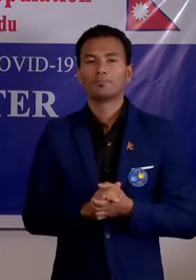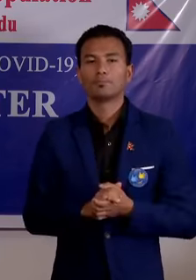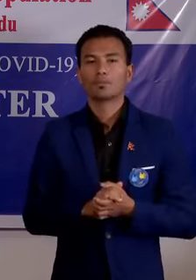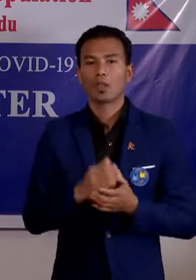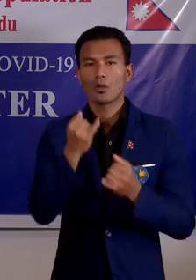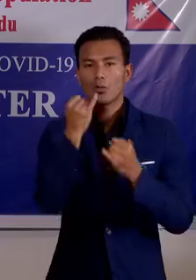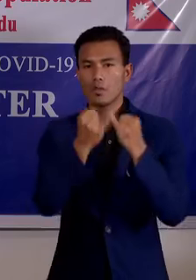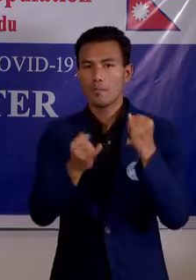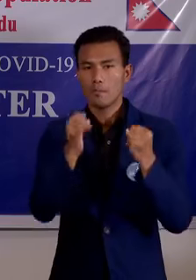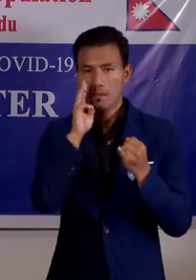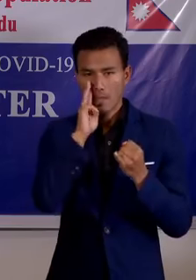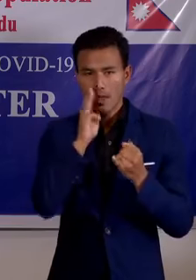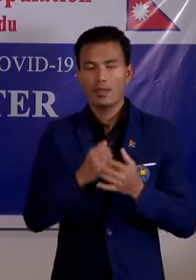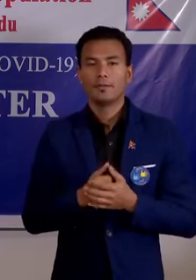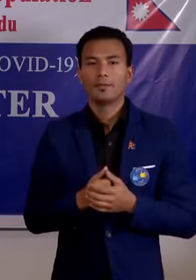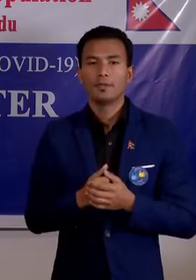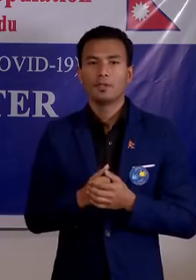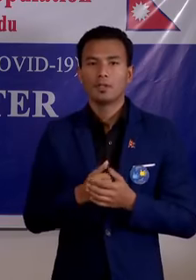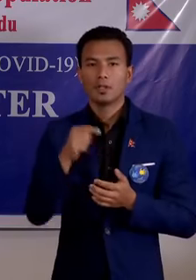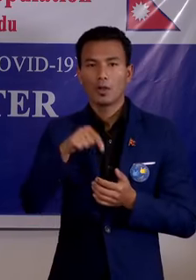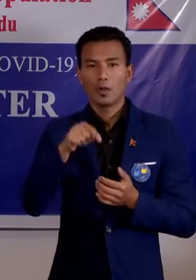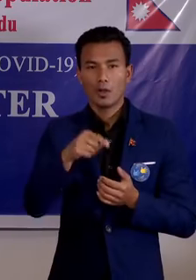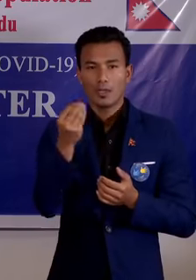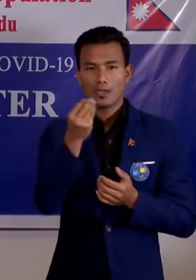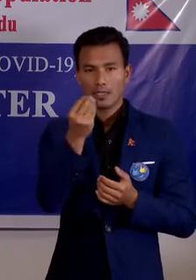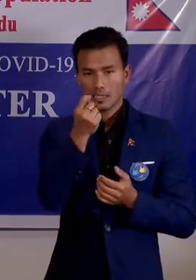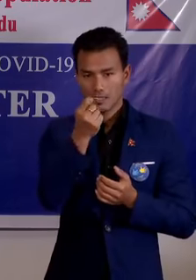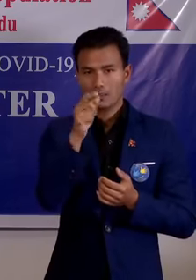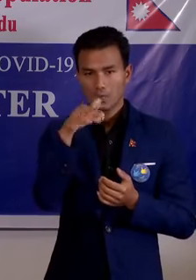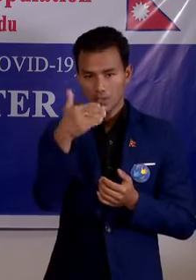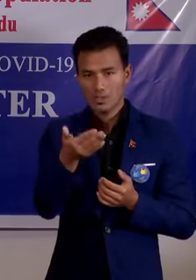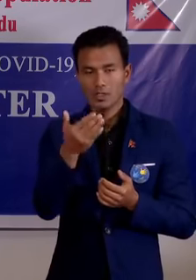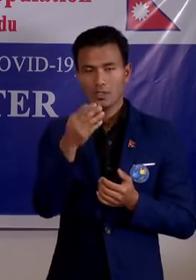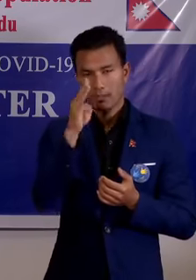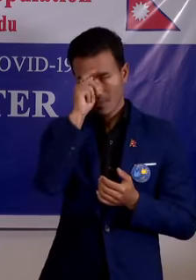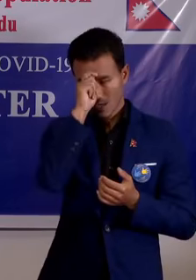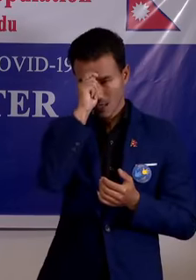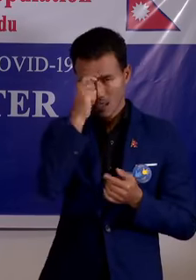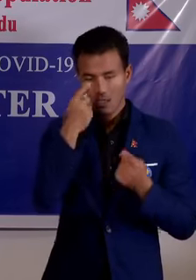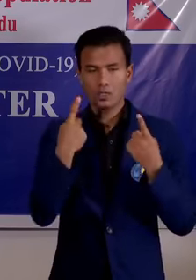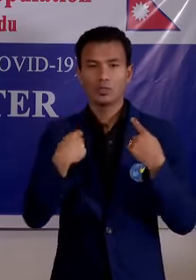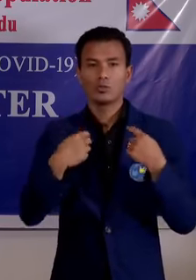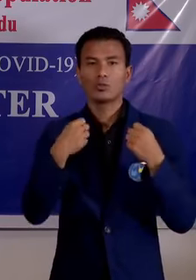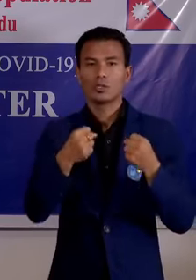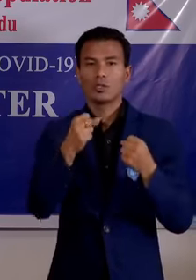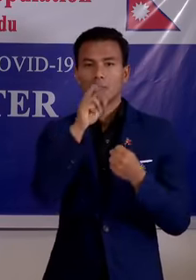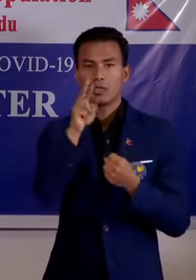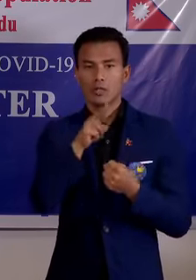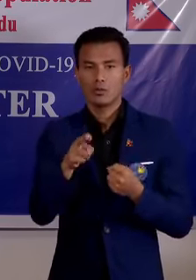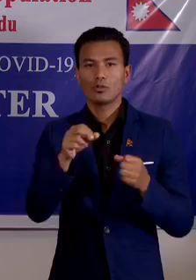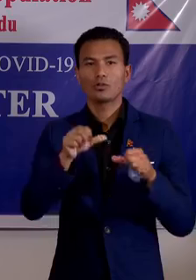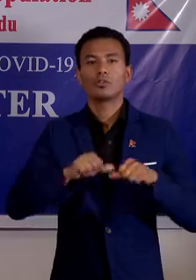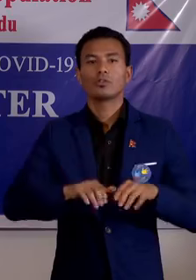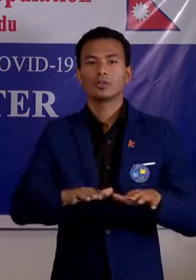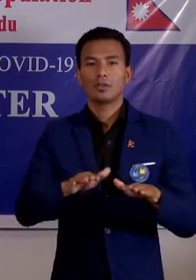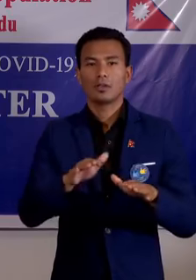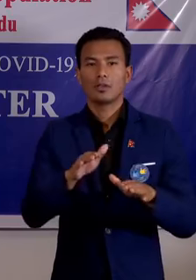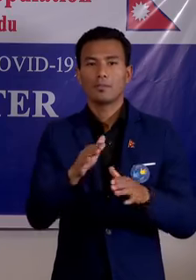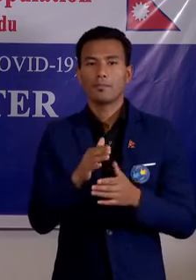अब अन्तिममा अहिले अब केही क्षणमा मान्य स्वास्थ्य तथा